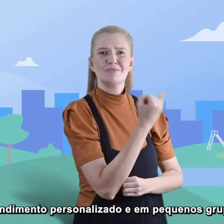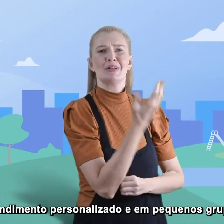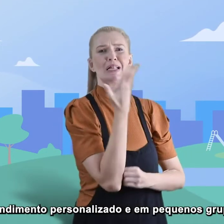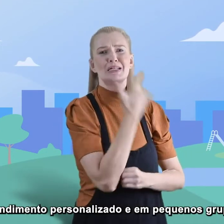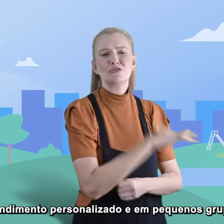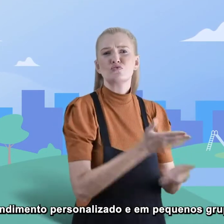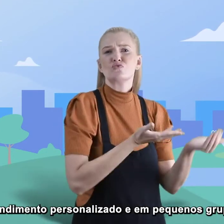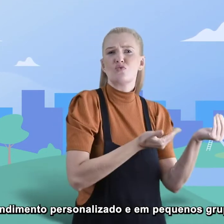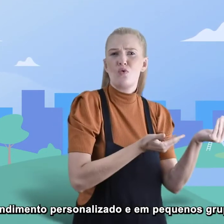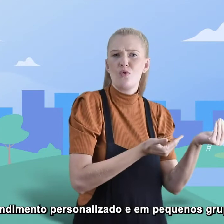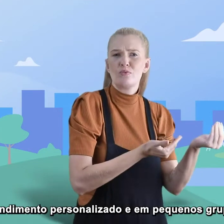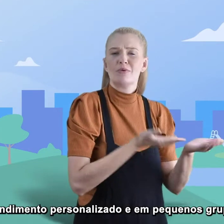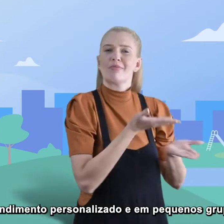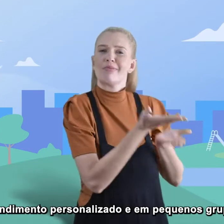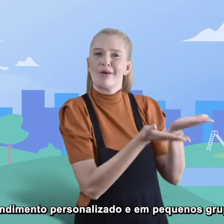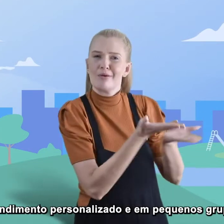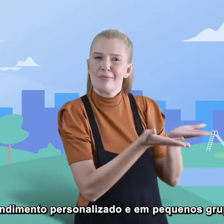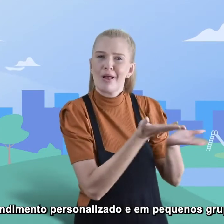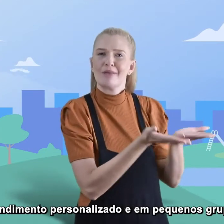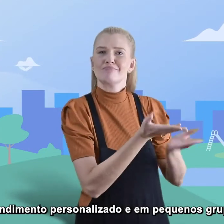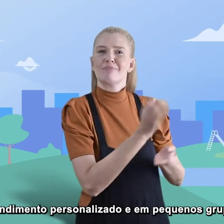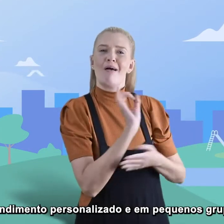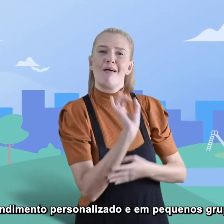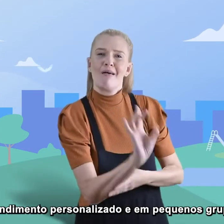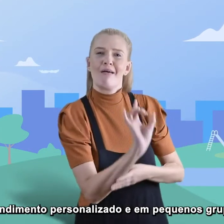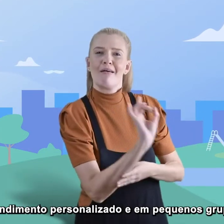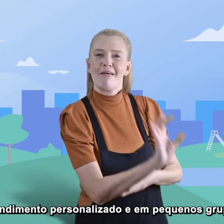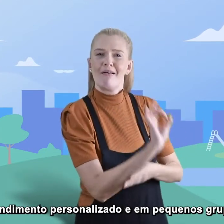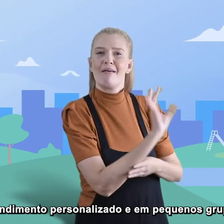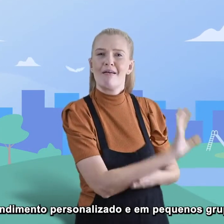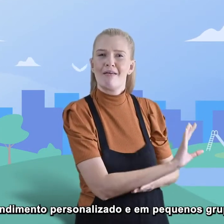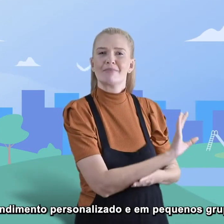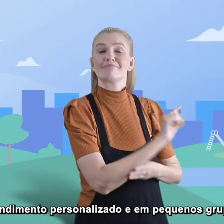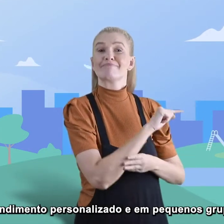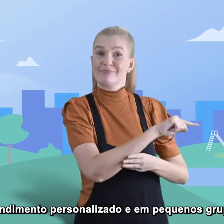Atendimento personalizado e em pequenos grupos.